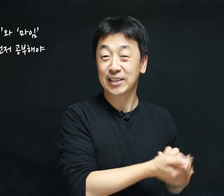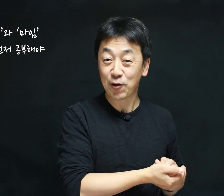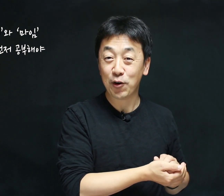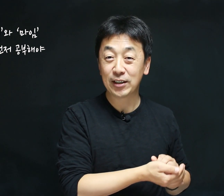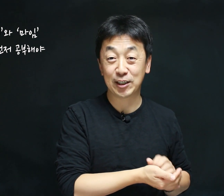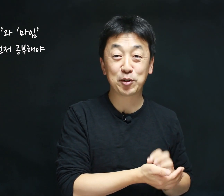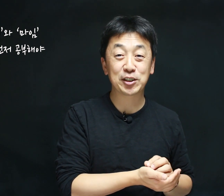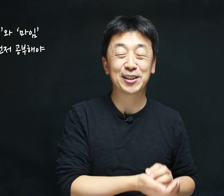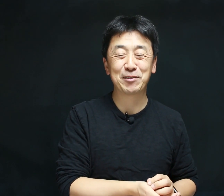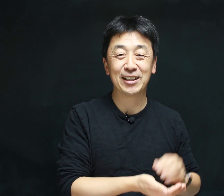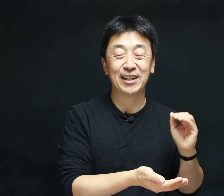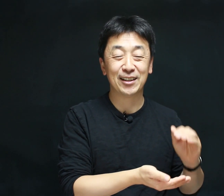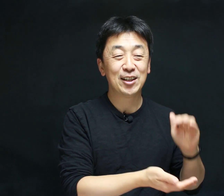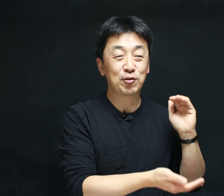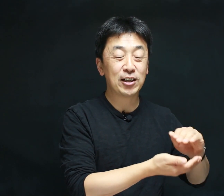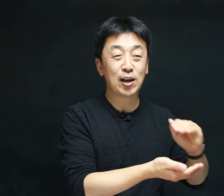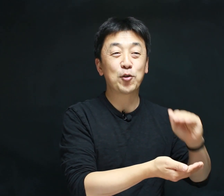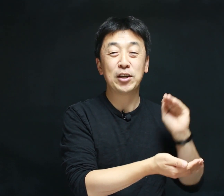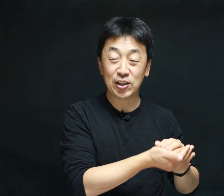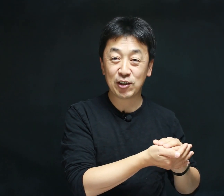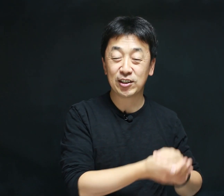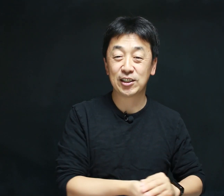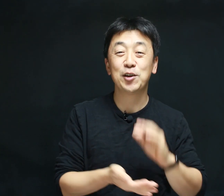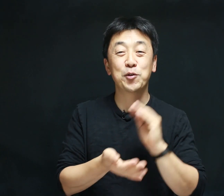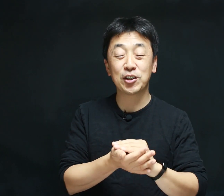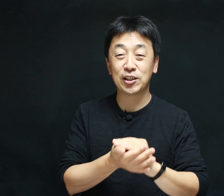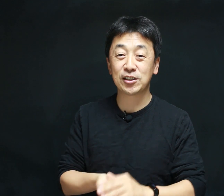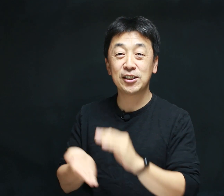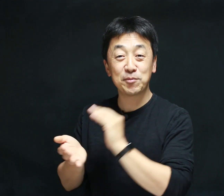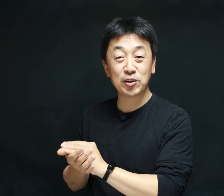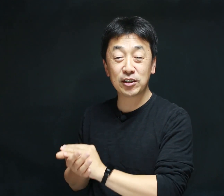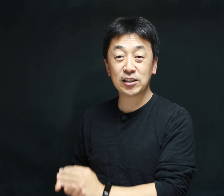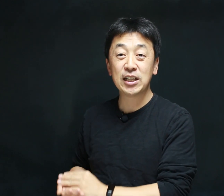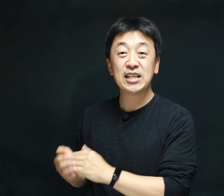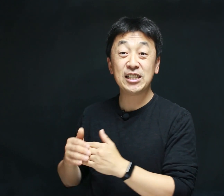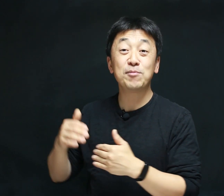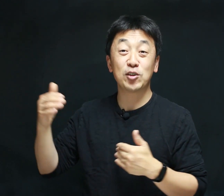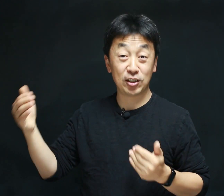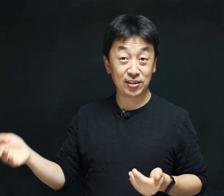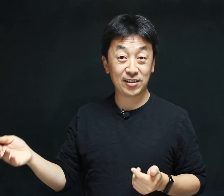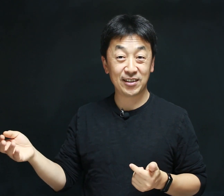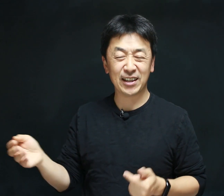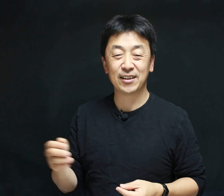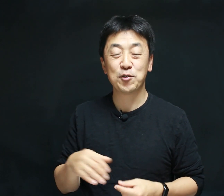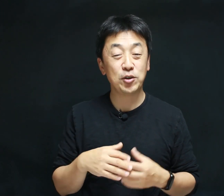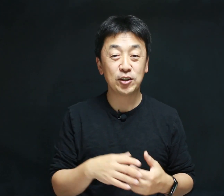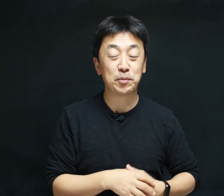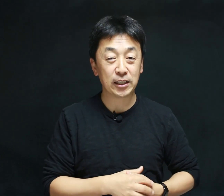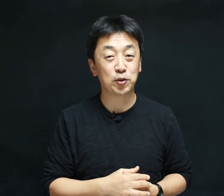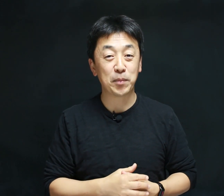따고 그때부터 시작입니다. 네, 수화를 따고 1년이 됐는지 5년이 됐는지 10년이 됐는지 20년이 됐는지 네, 훨씬 더